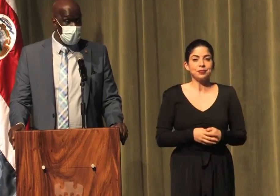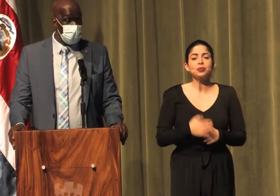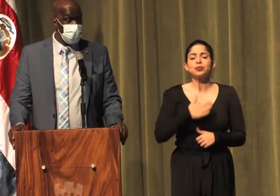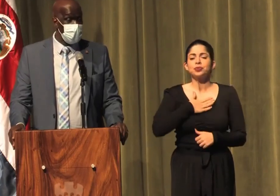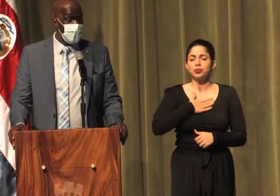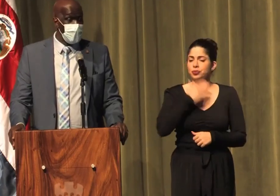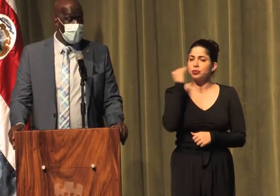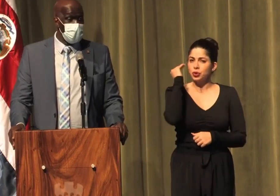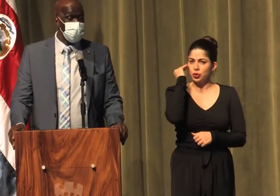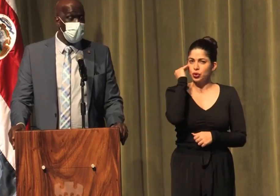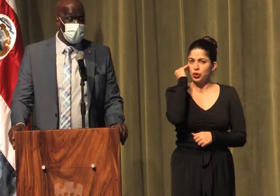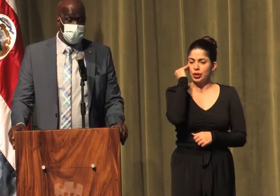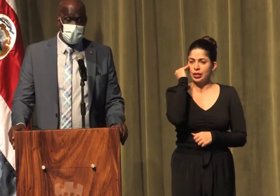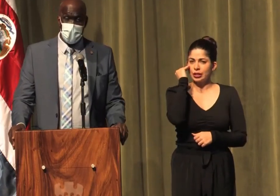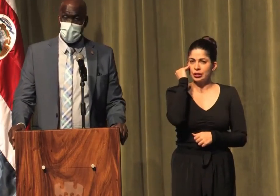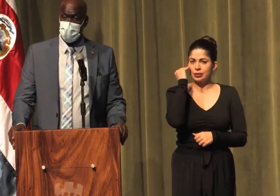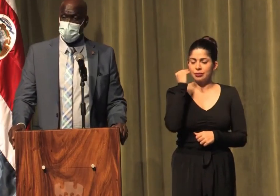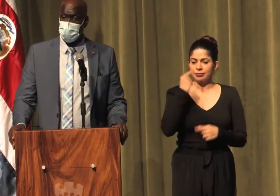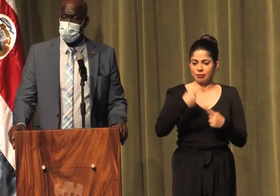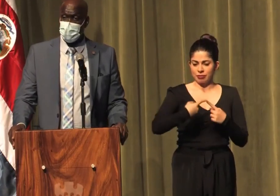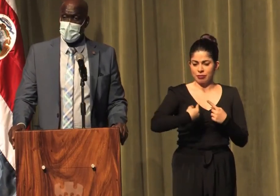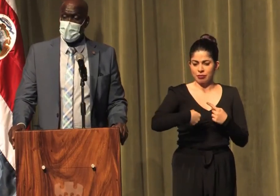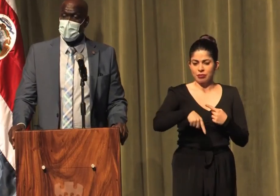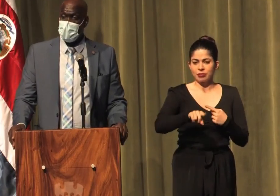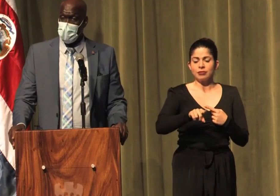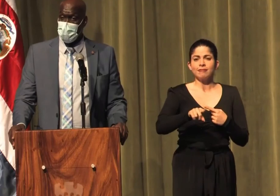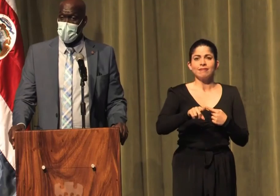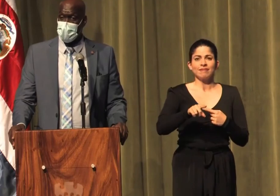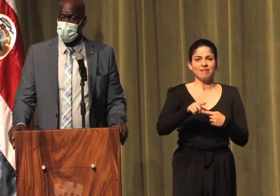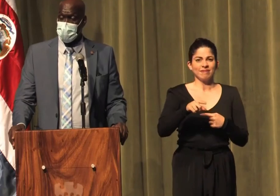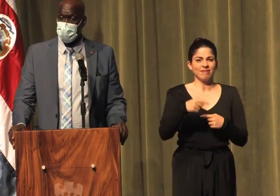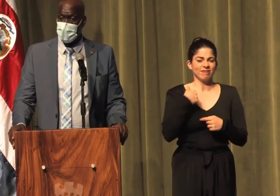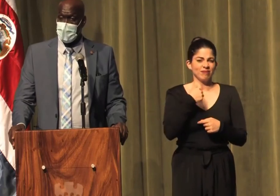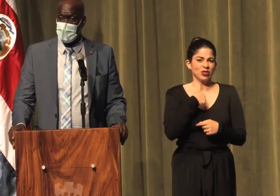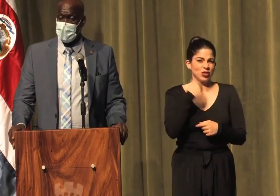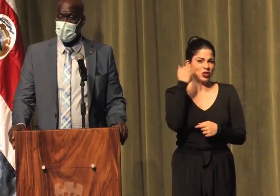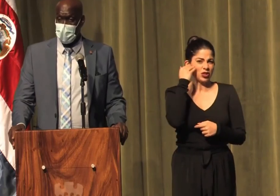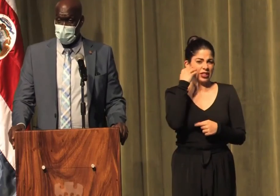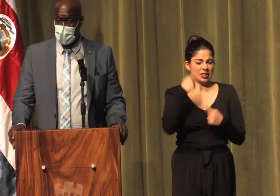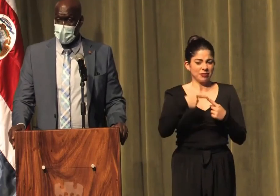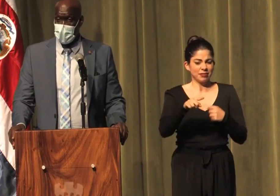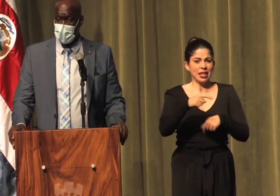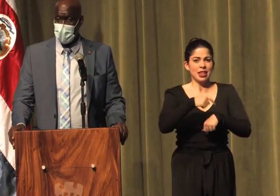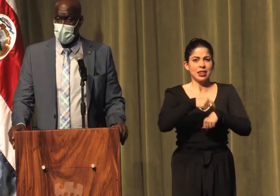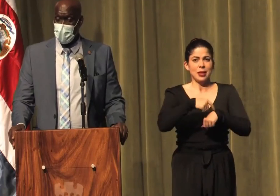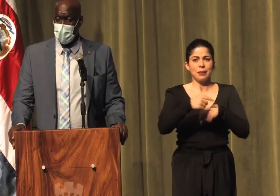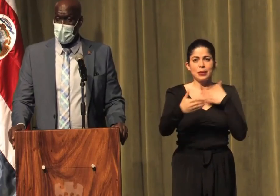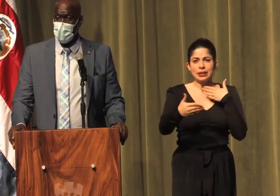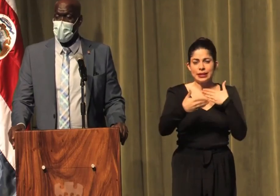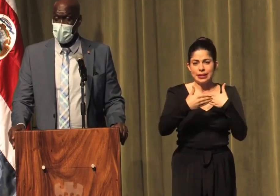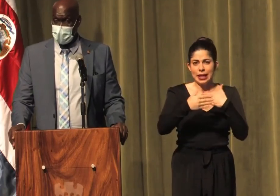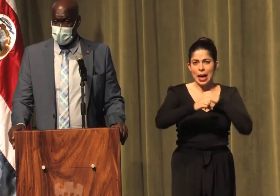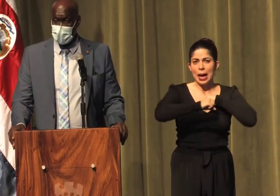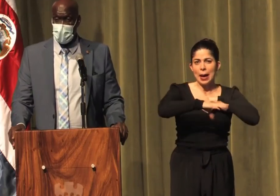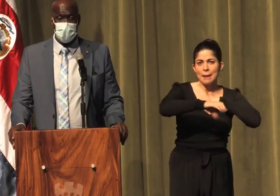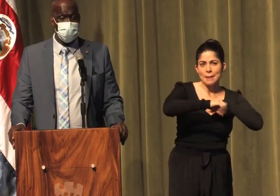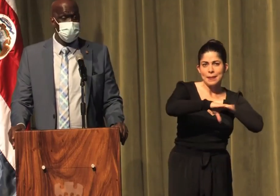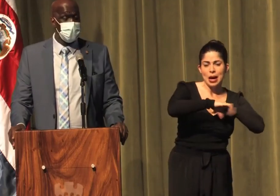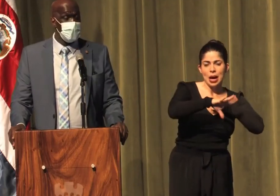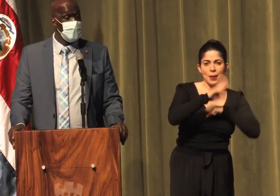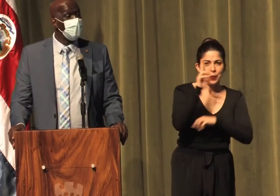sé que se avecinan tiempos de campaña